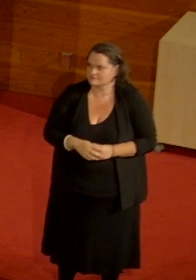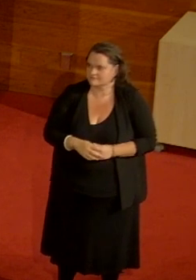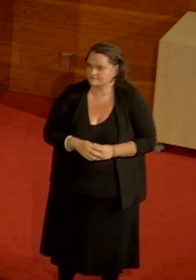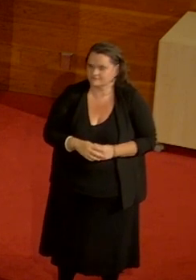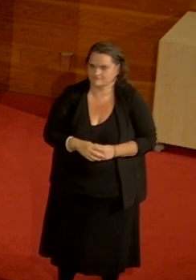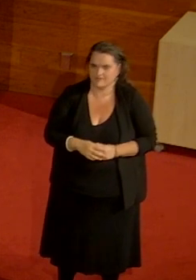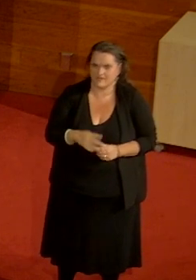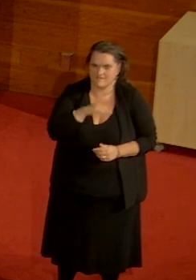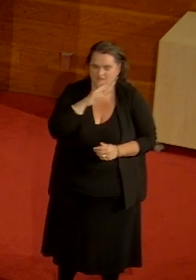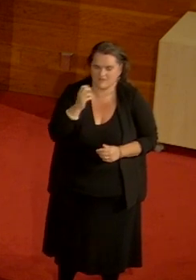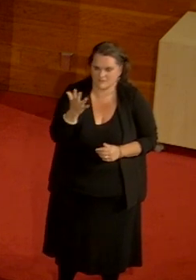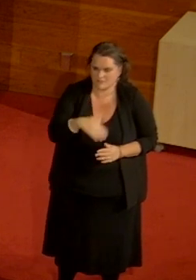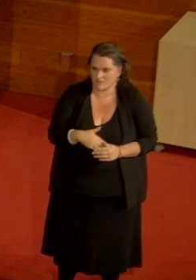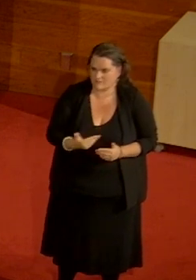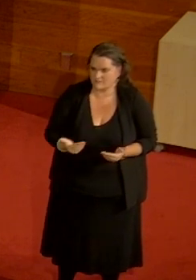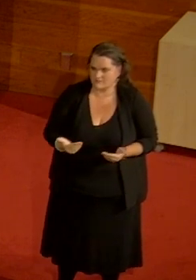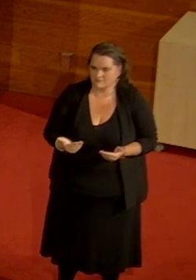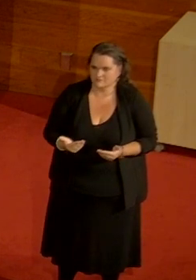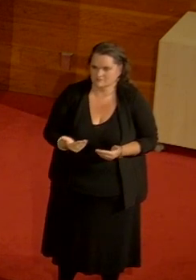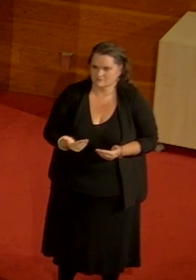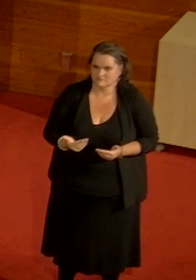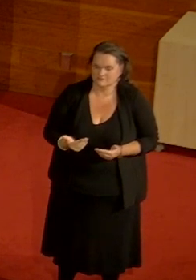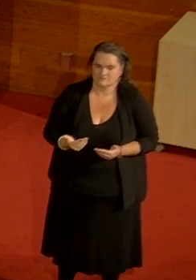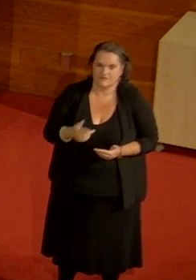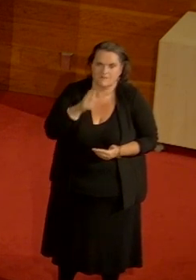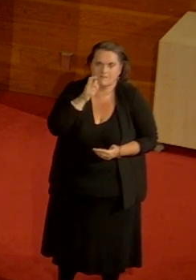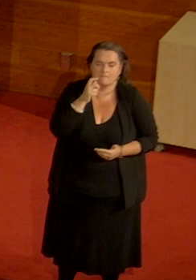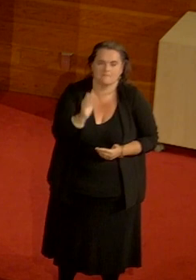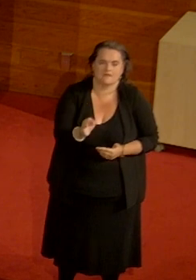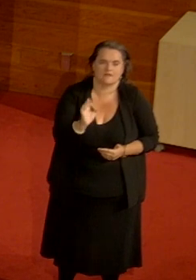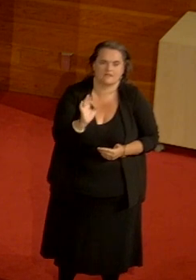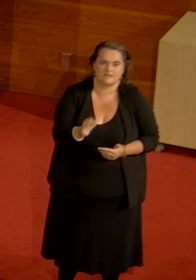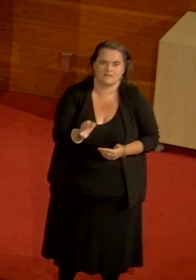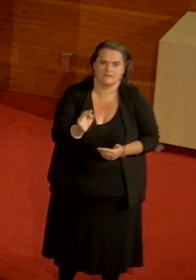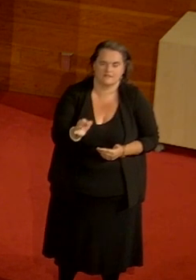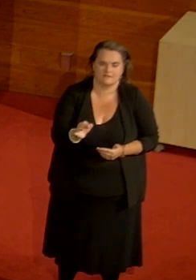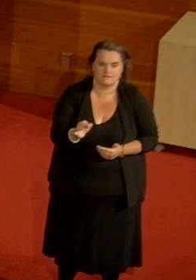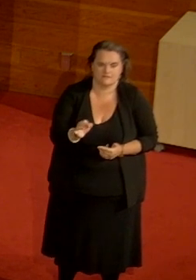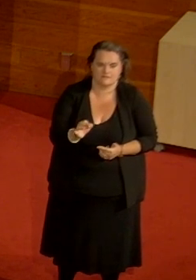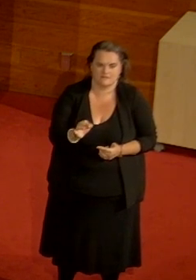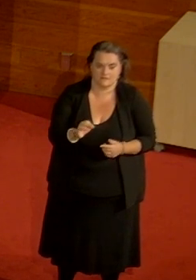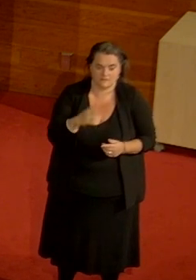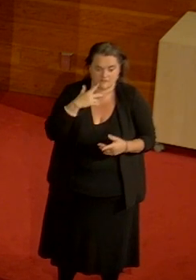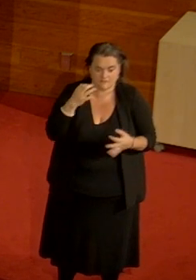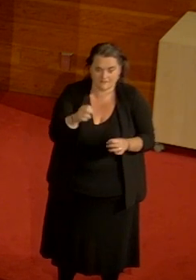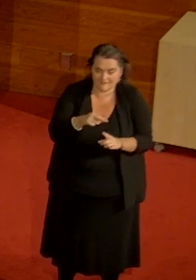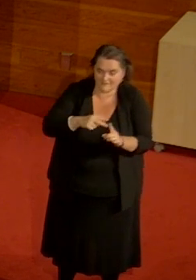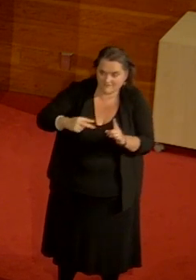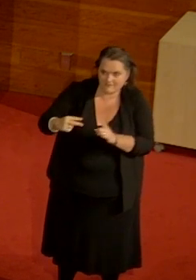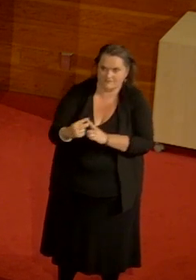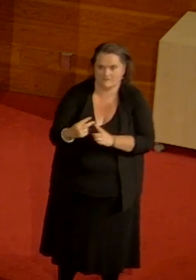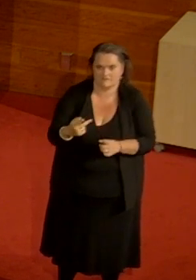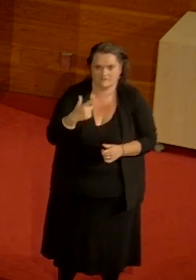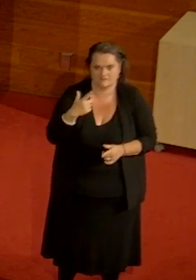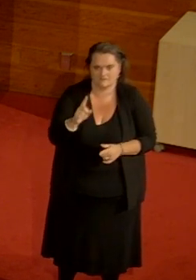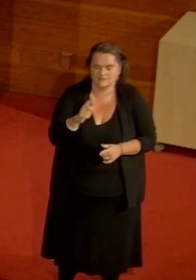que hablas ya no es de la de la posibilidad de muchas verdades o de muchas maneras de de ver una realidad sino de intervenir en la